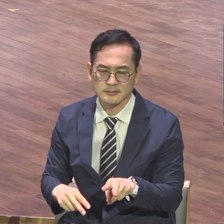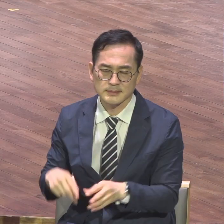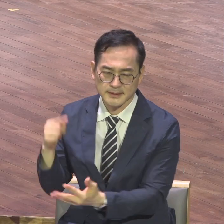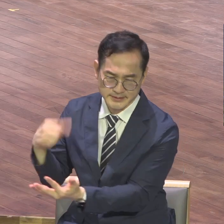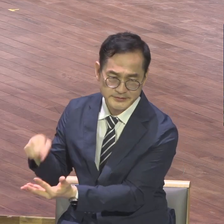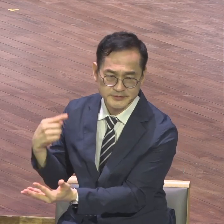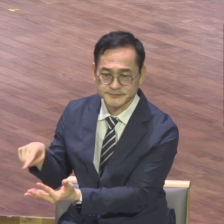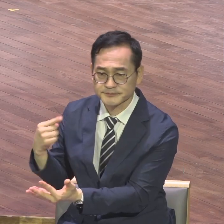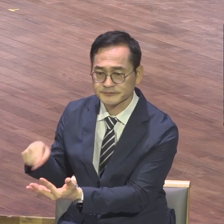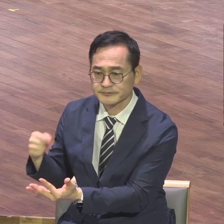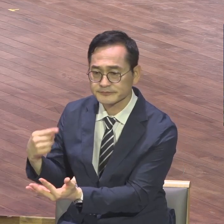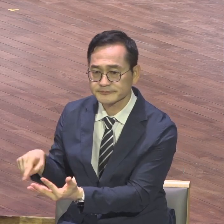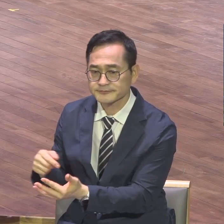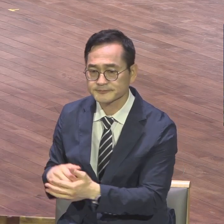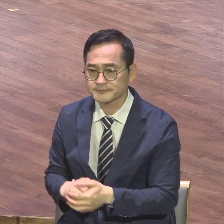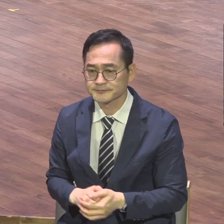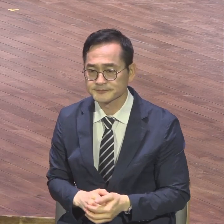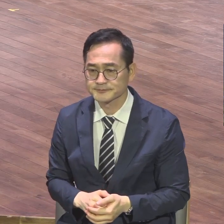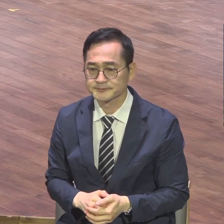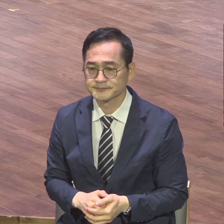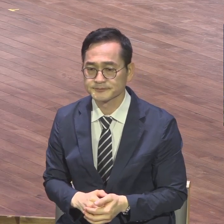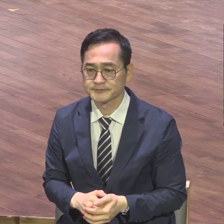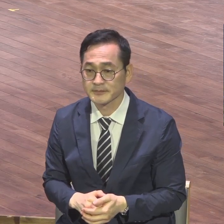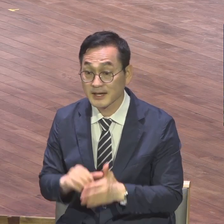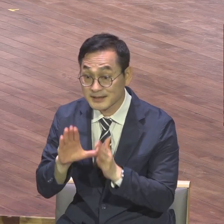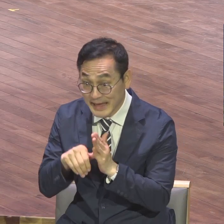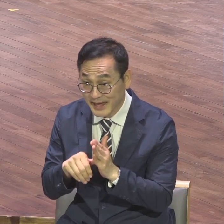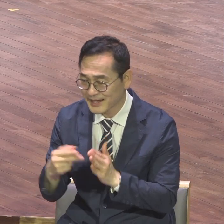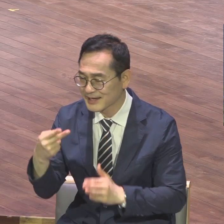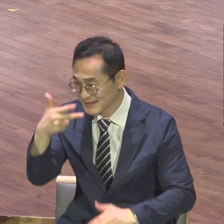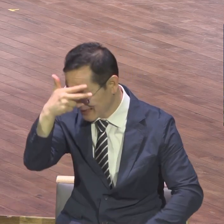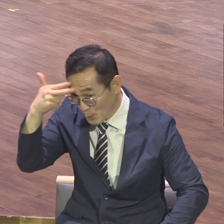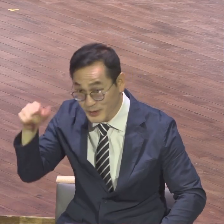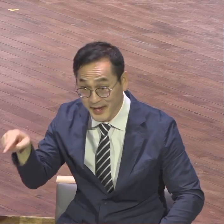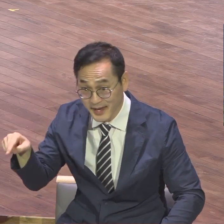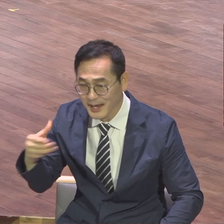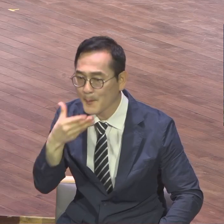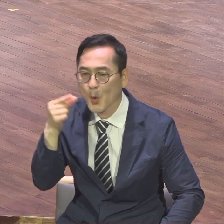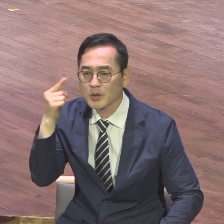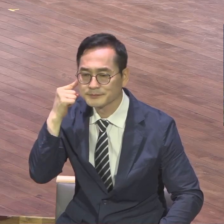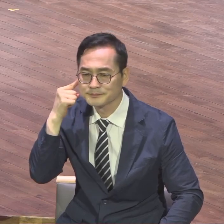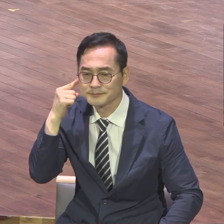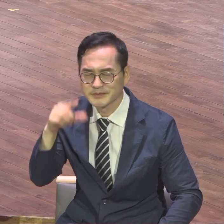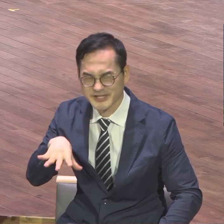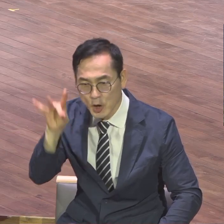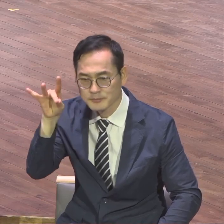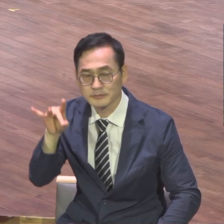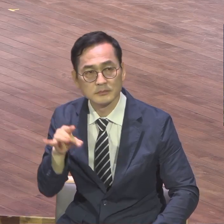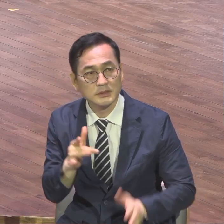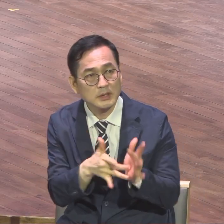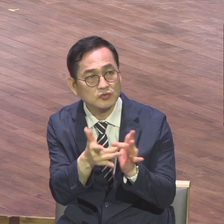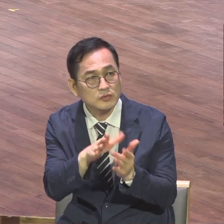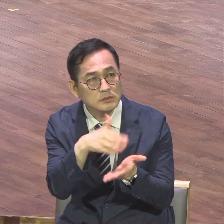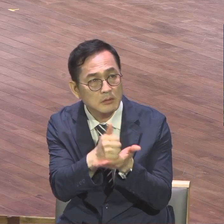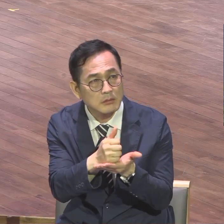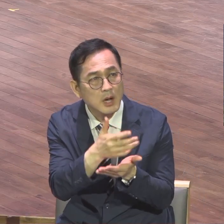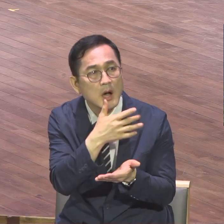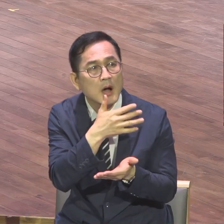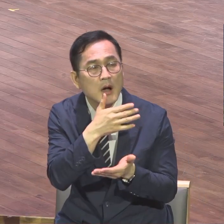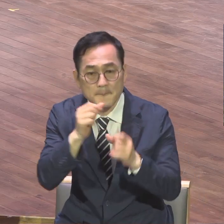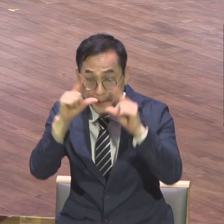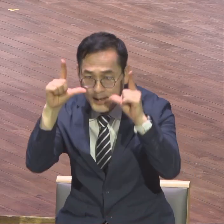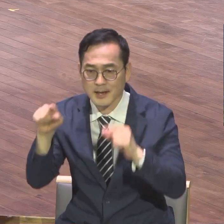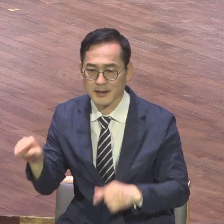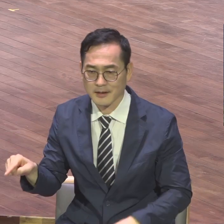자, 이 시간표 속에서 디모데가 복음을 받은 겁니다. 그런데